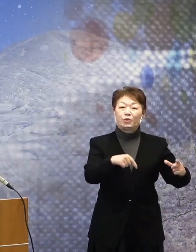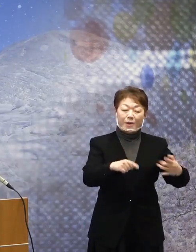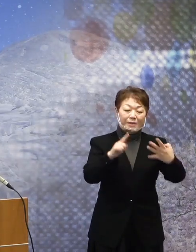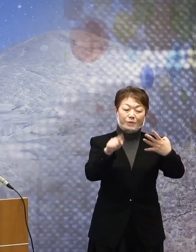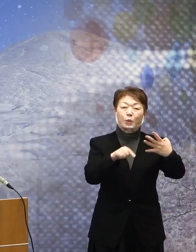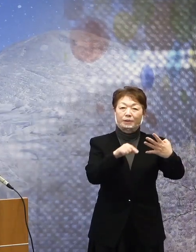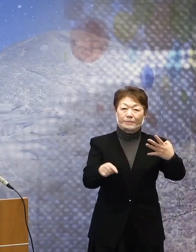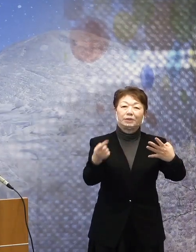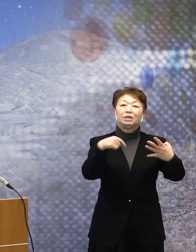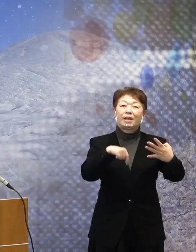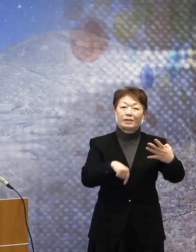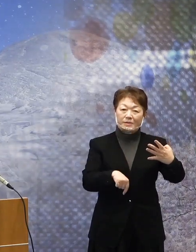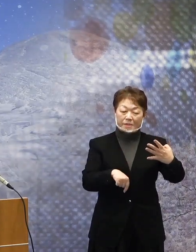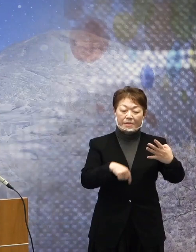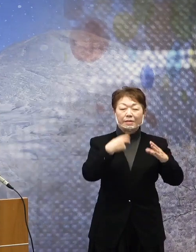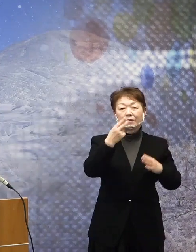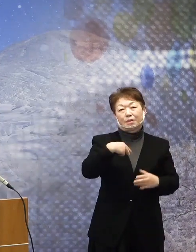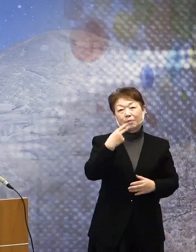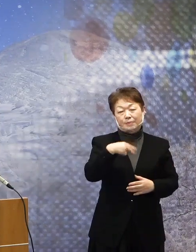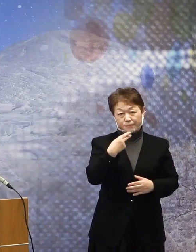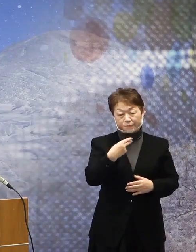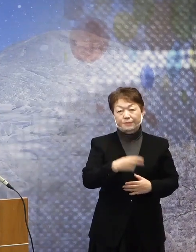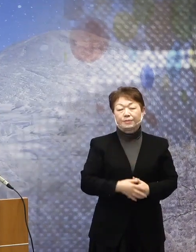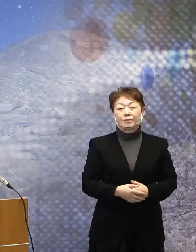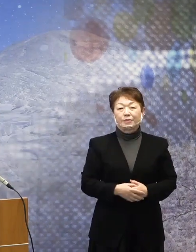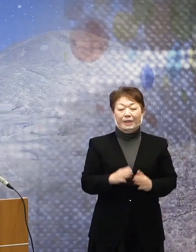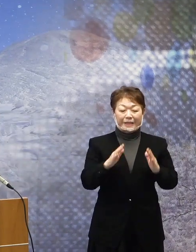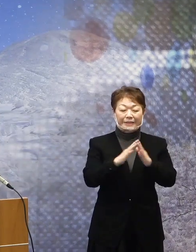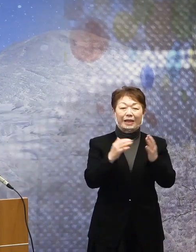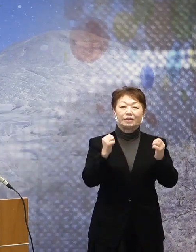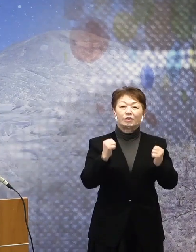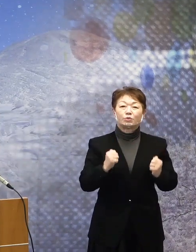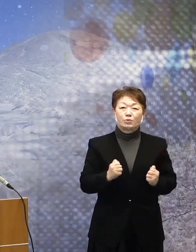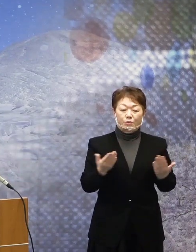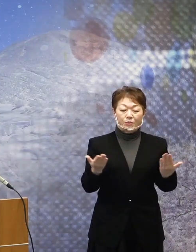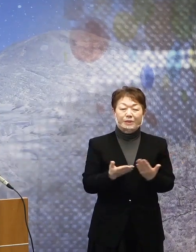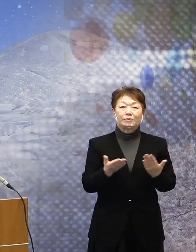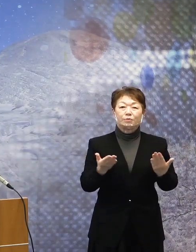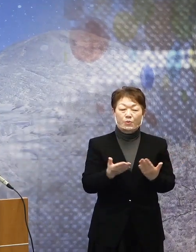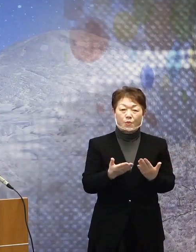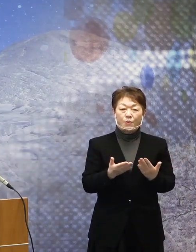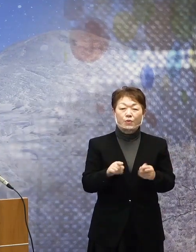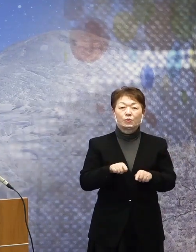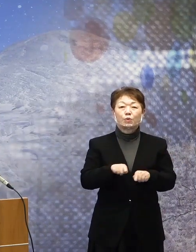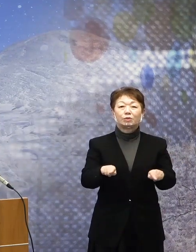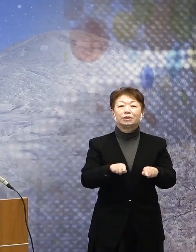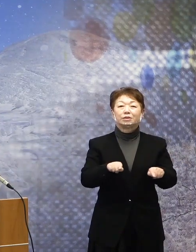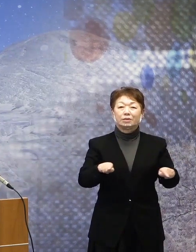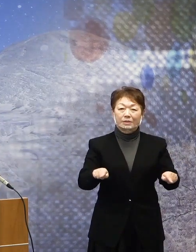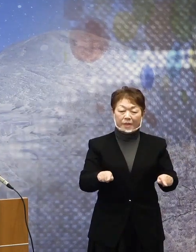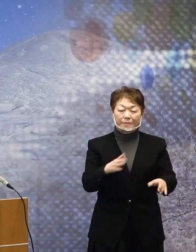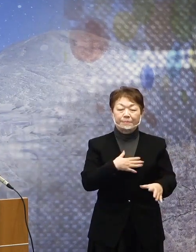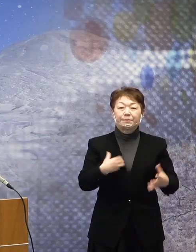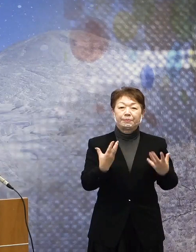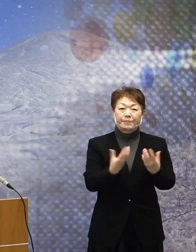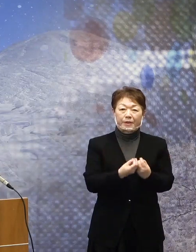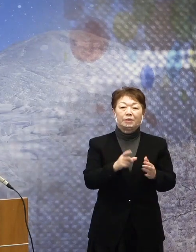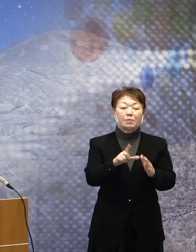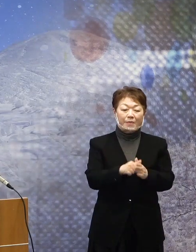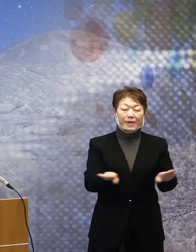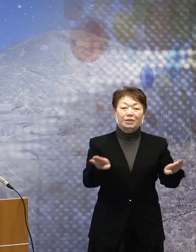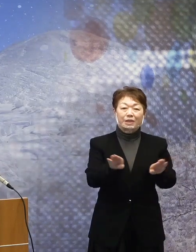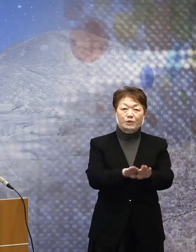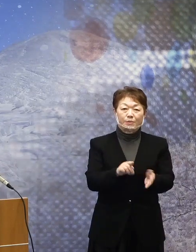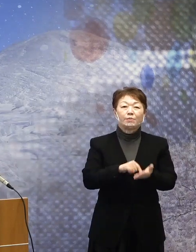内で会食いただくこと、また、在宅勤務テレワークを促進して体調不良の場合は無理せず休暇を取得す